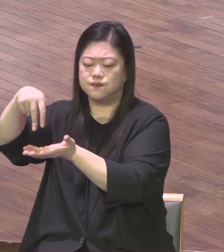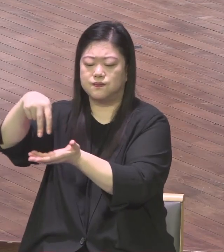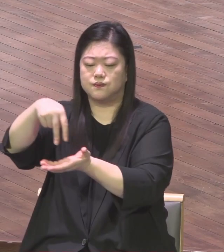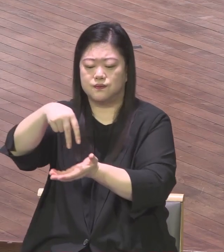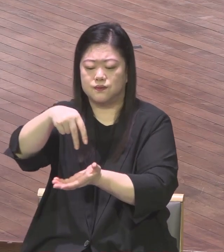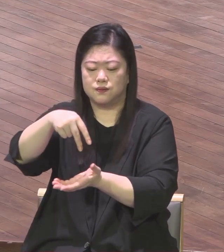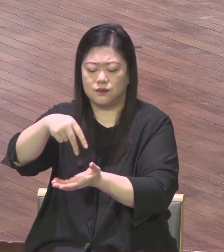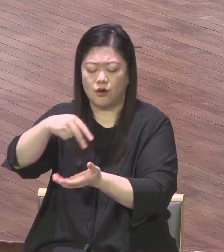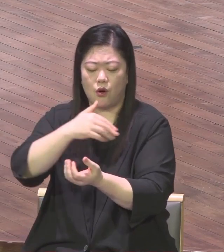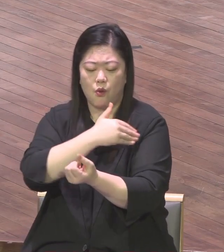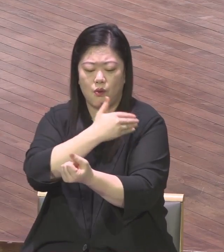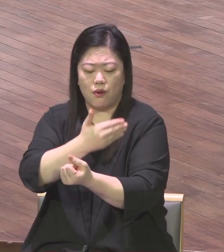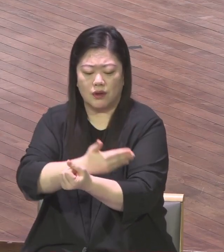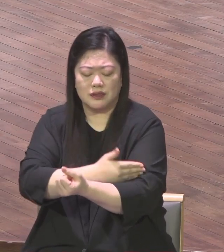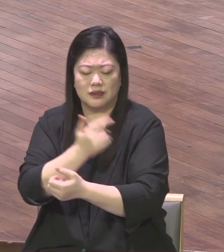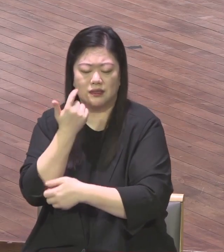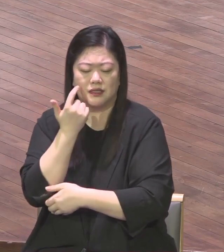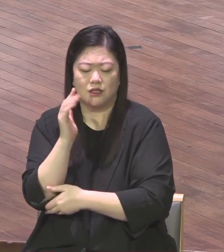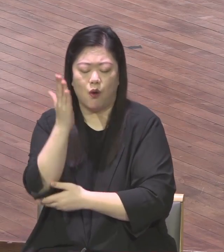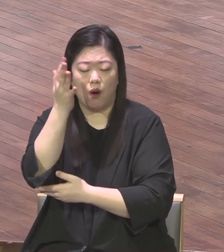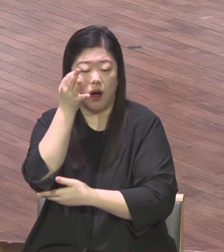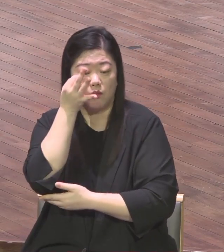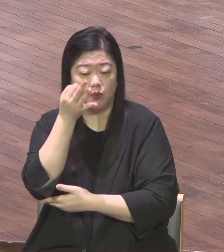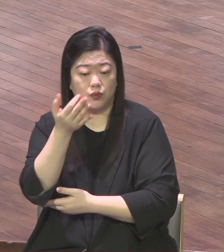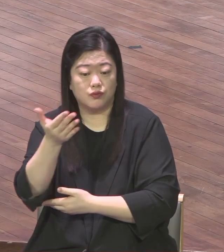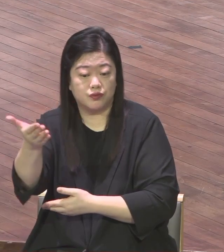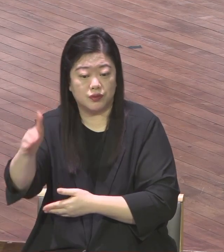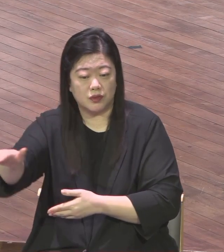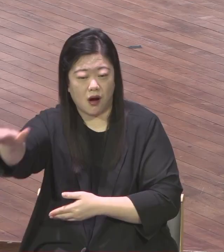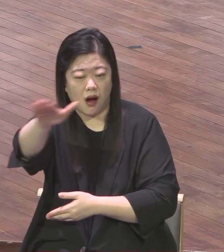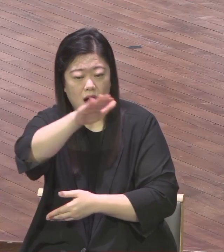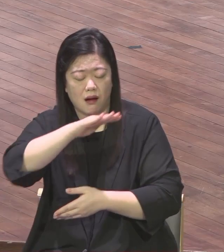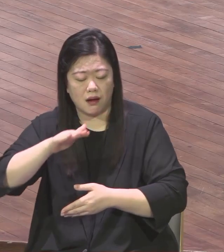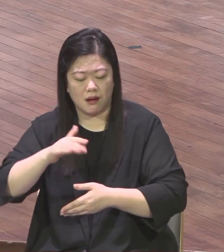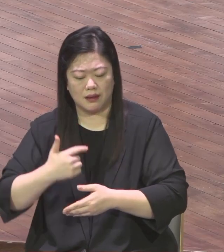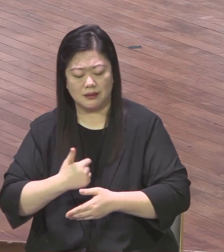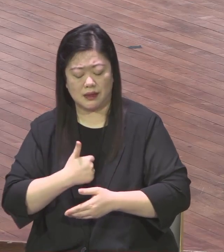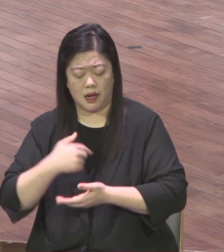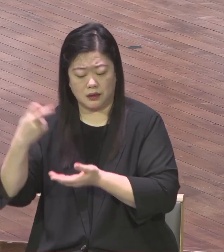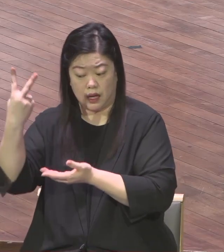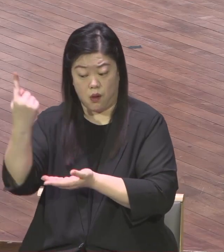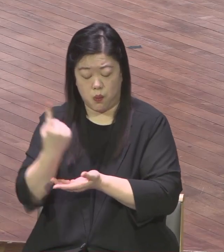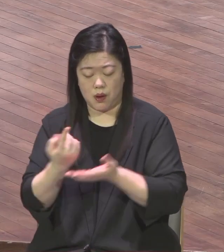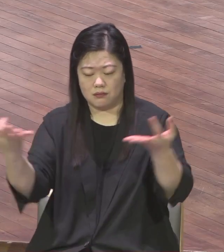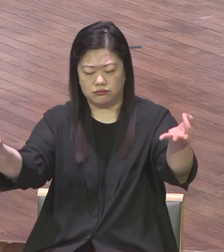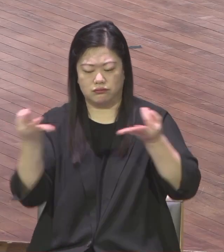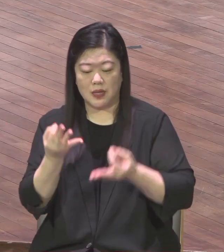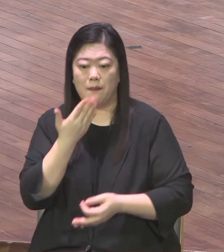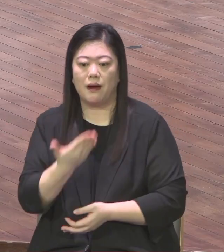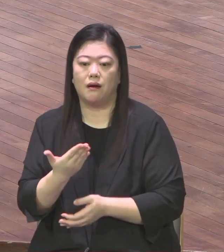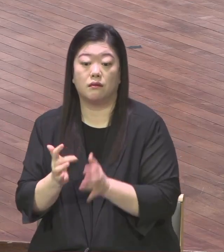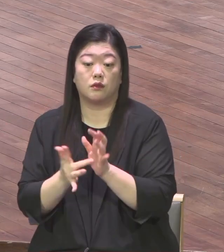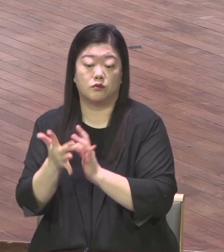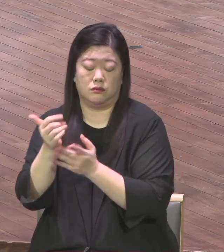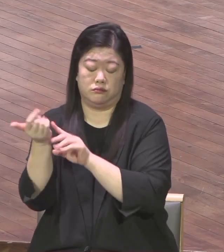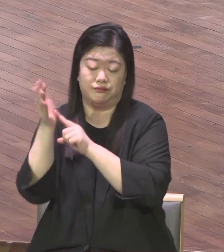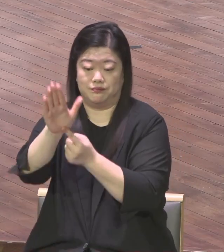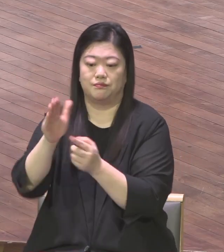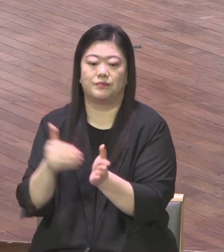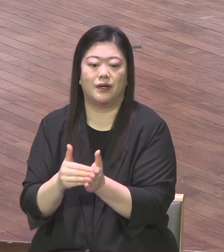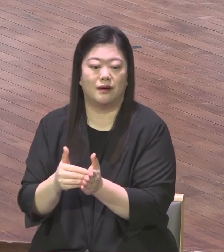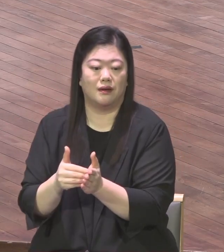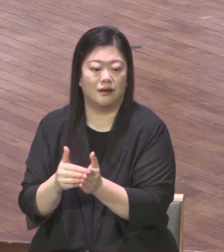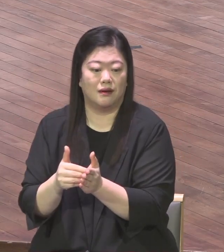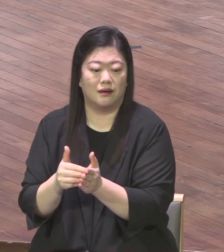영광으로 오는 것을 모든 사람들이 다 보게 될 것이라. 이